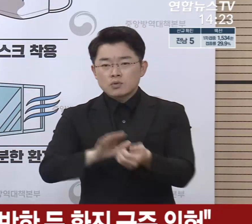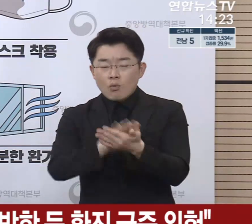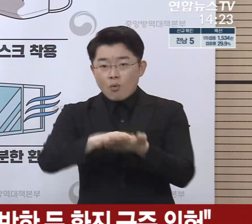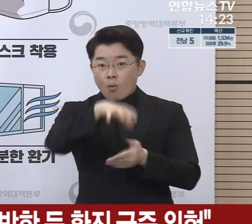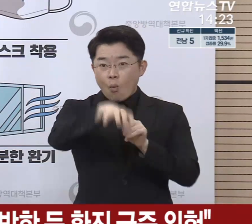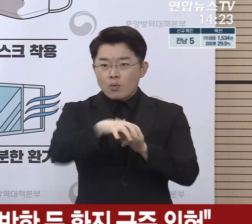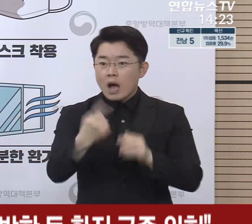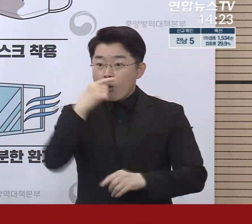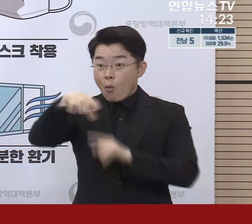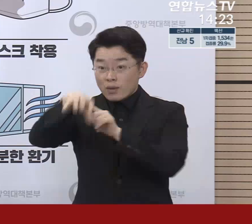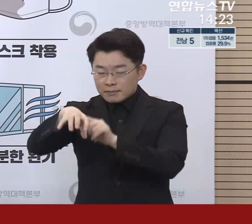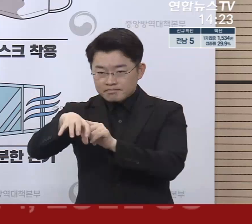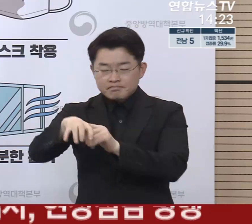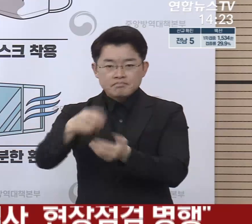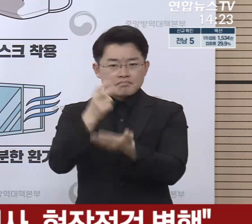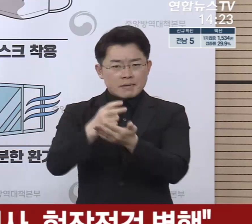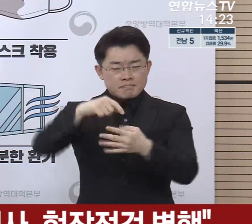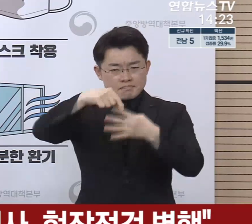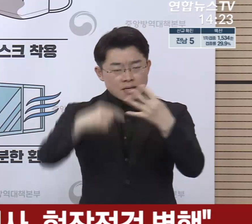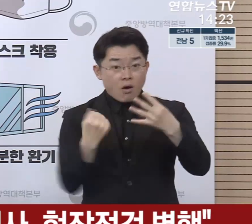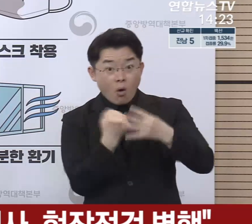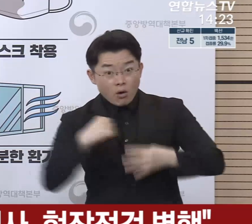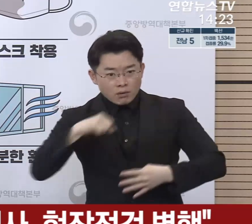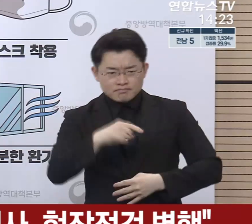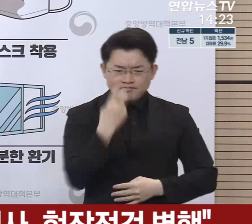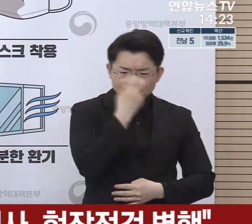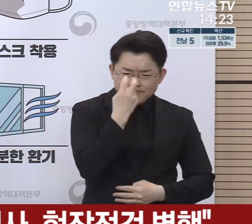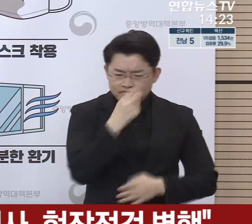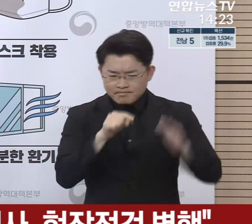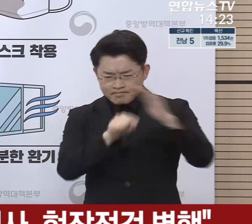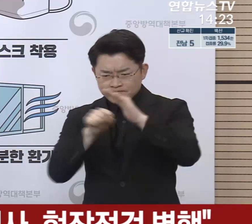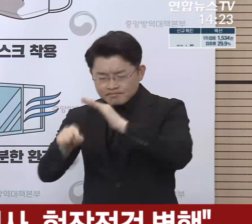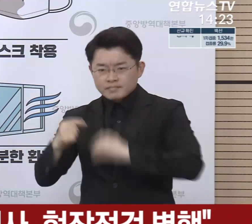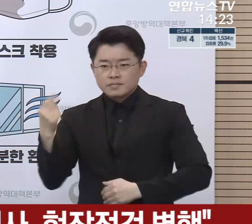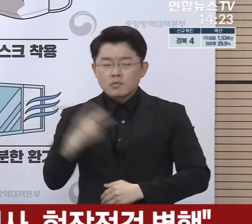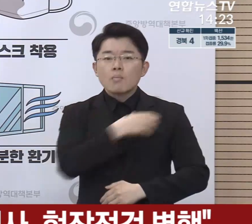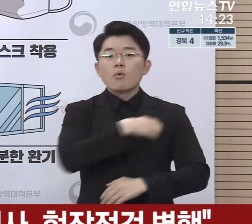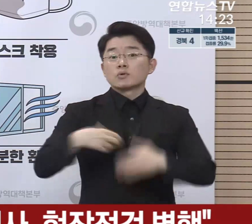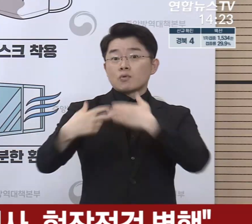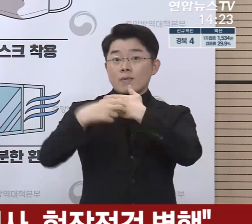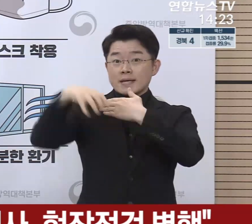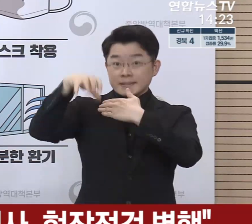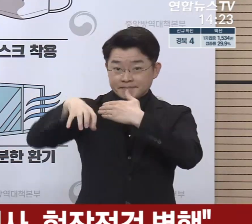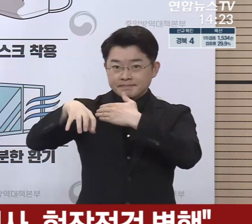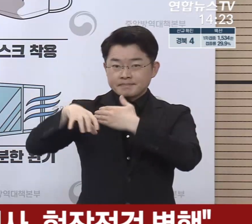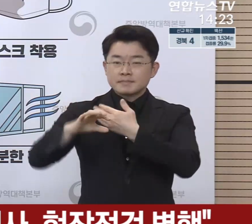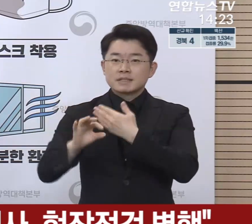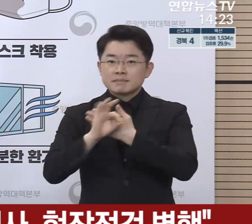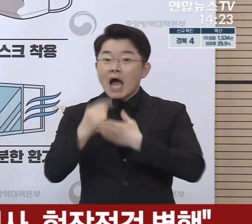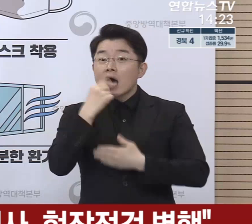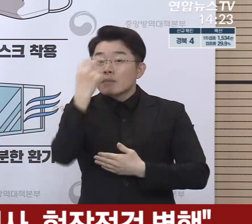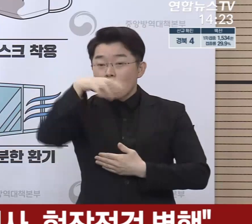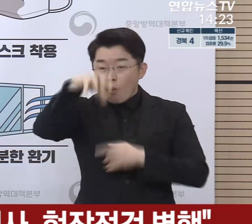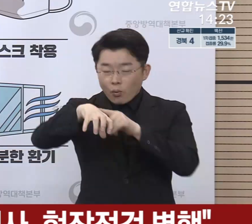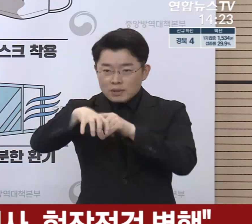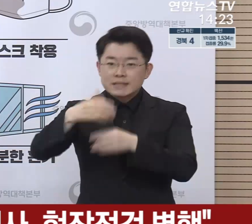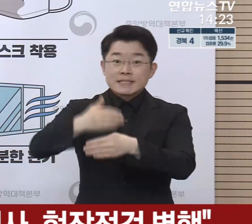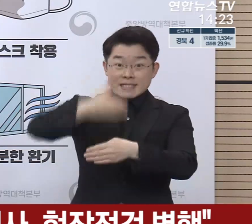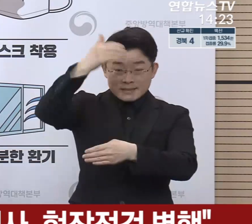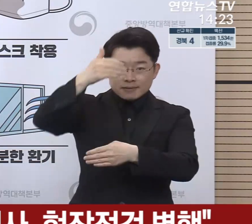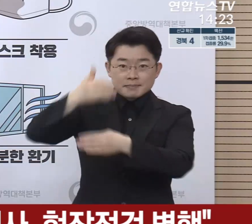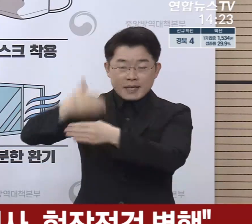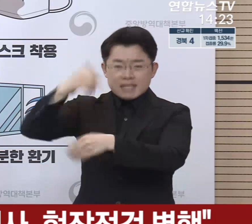학원 등의 방역 수칙 이행 상황을 집중 점검하고 보건소의 선별진료소 운영 시간 또는 현장